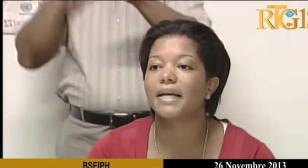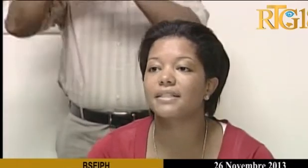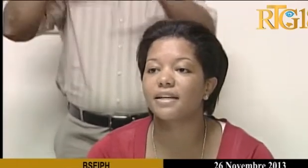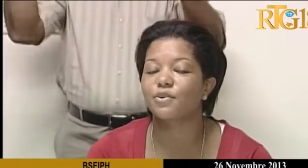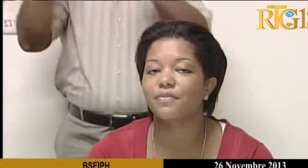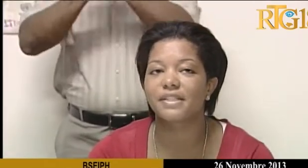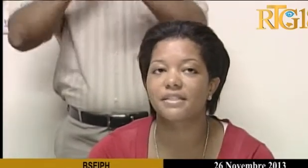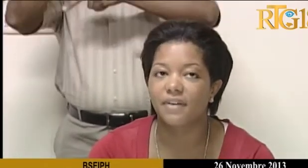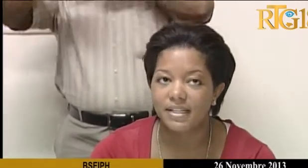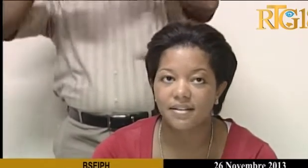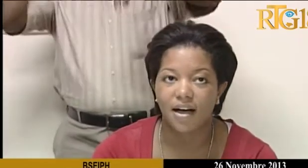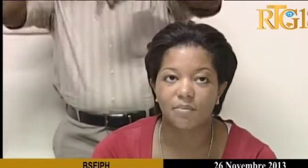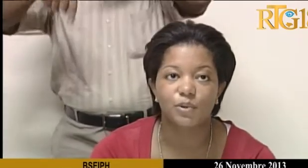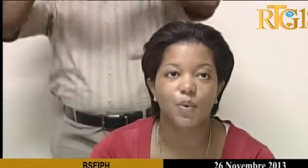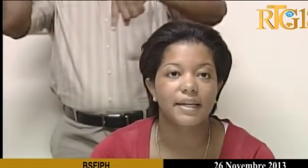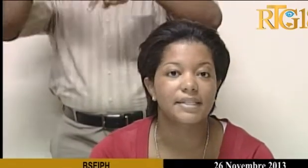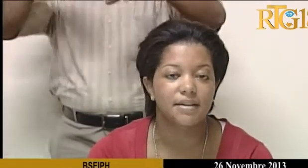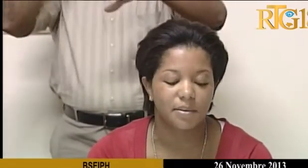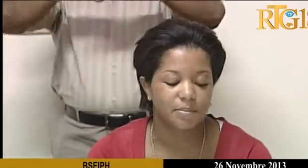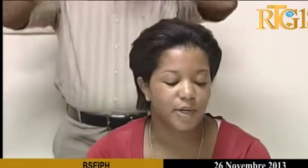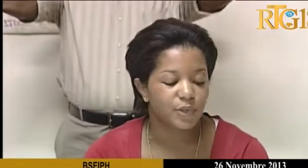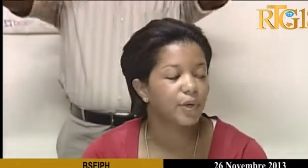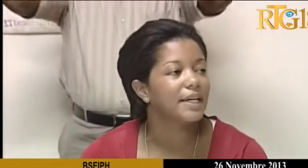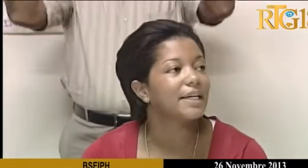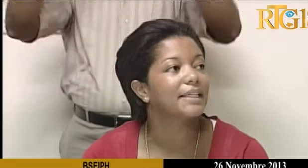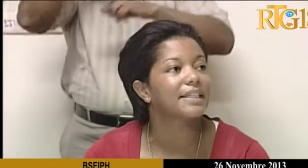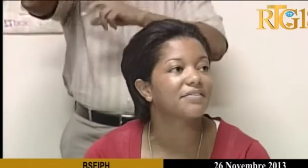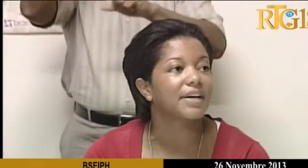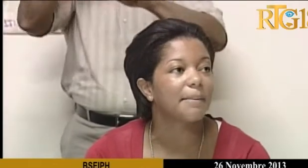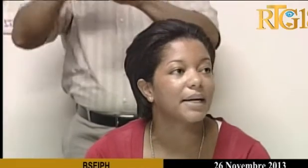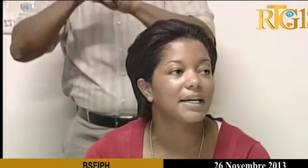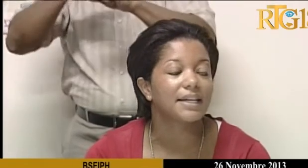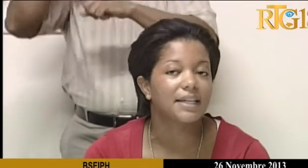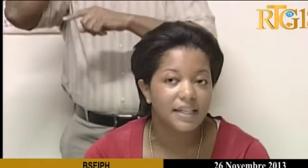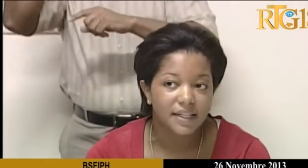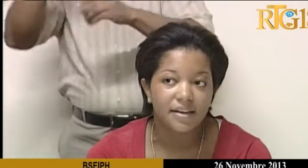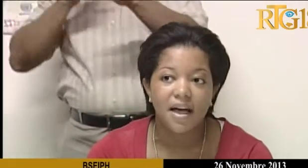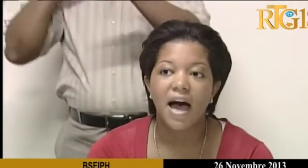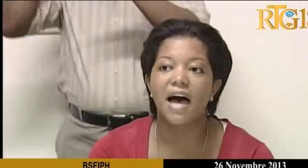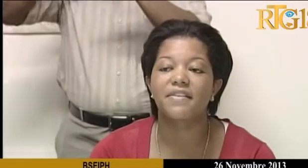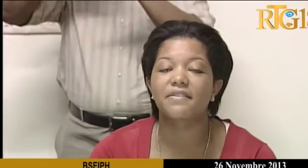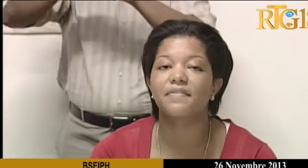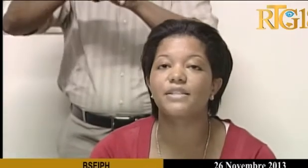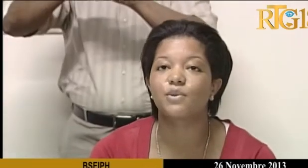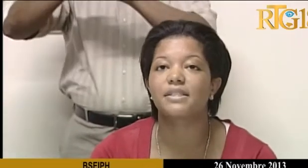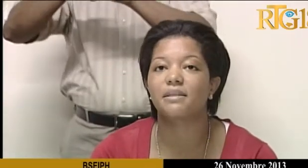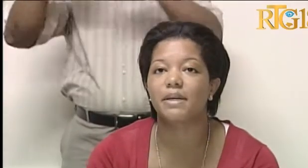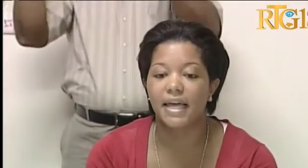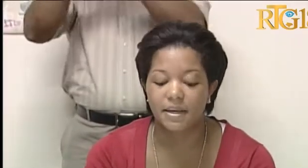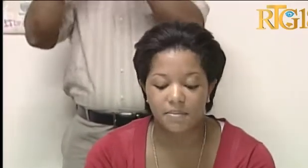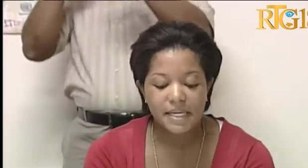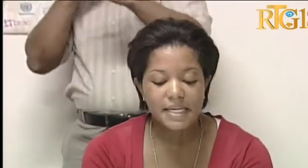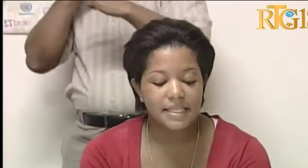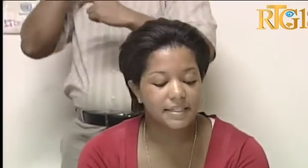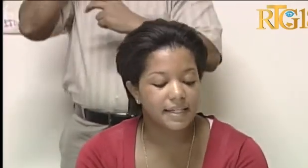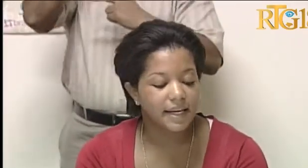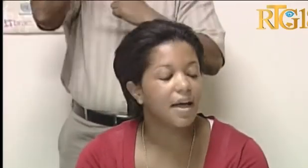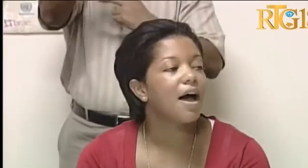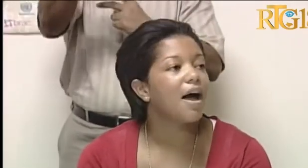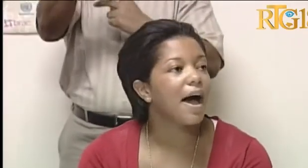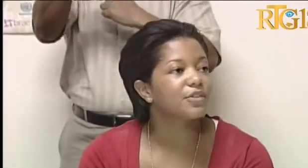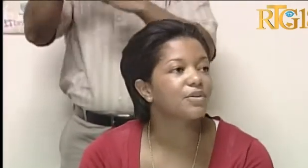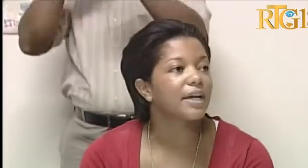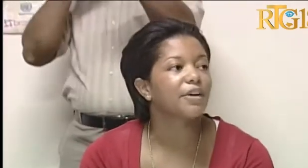sous l'organisation festival ça pour 3 décembre parce que il rentre vraiment en ligne avec vision CBM qui